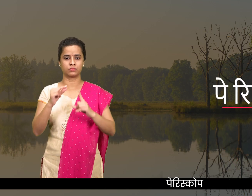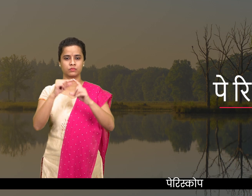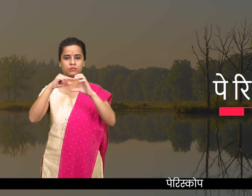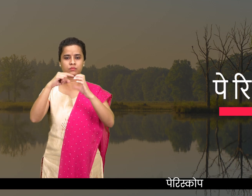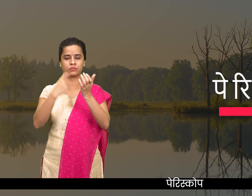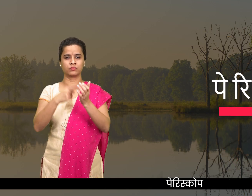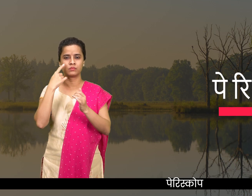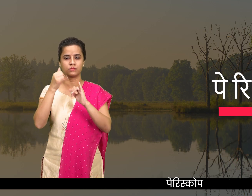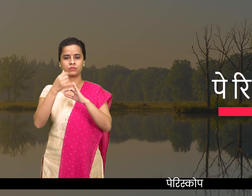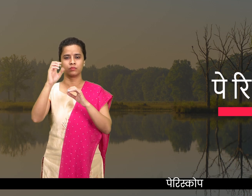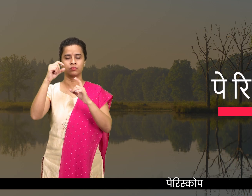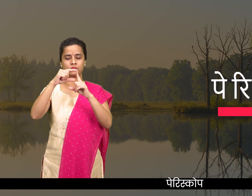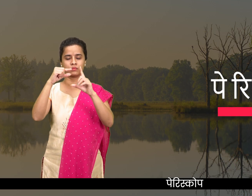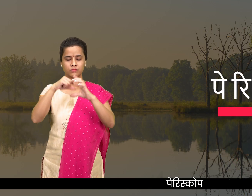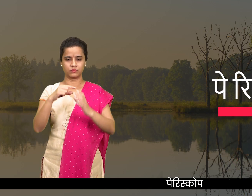पेरिस्कोप